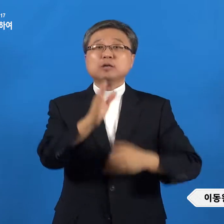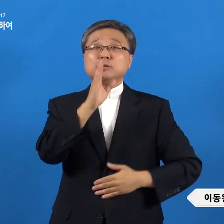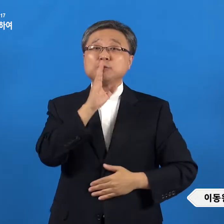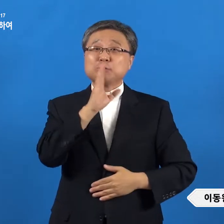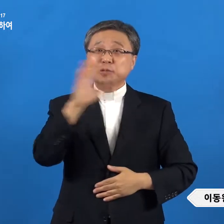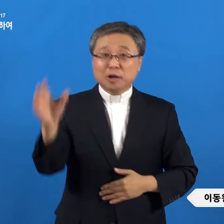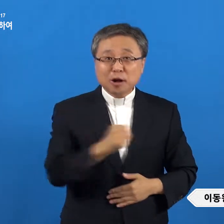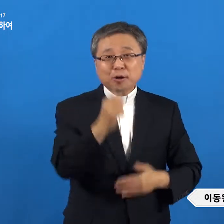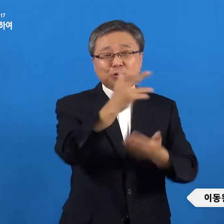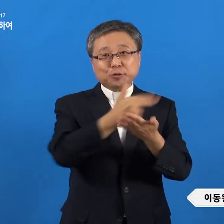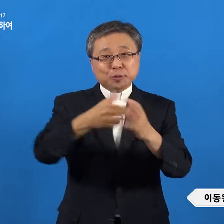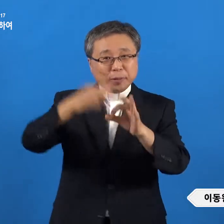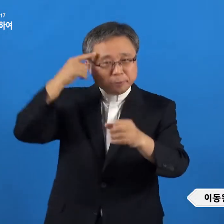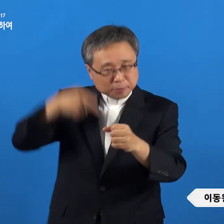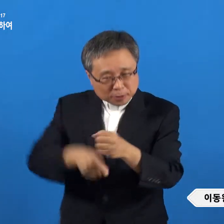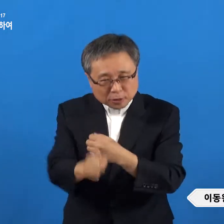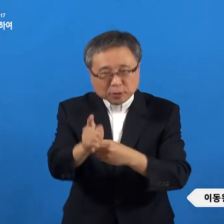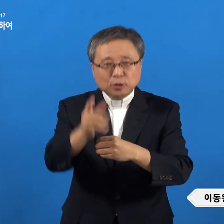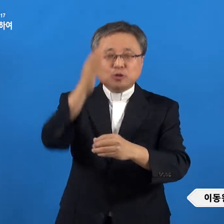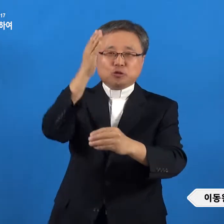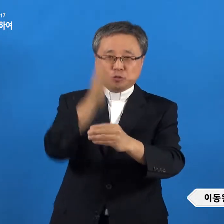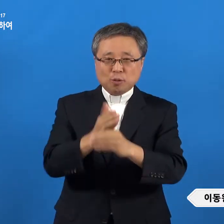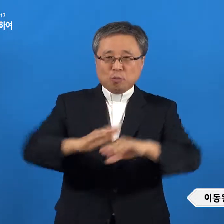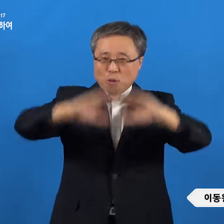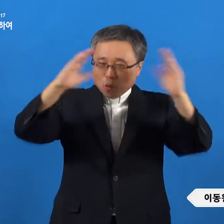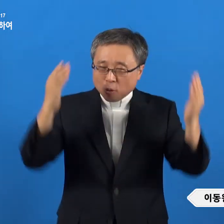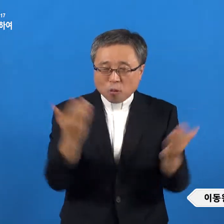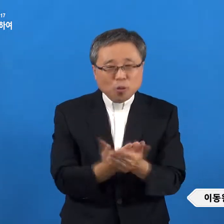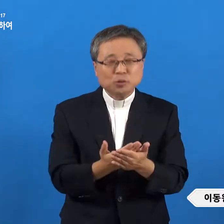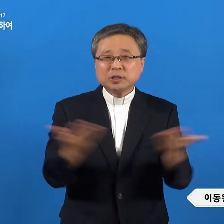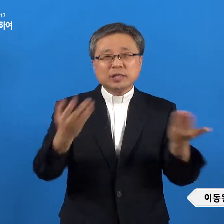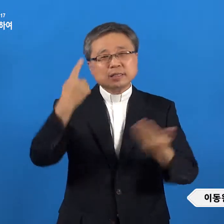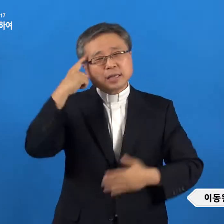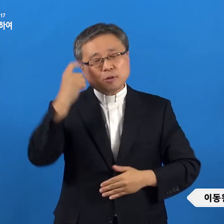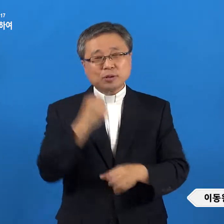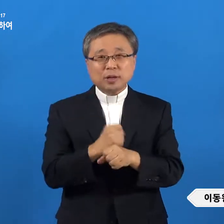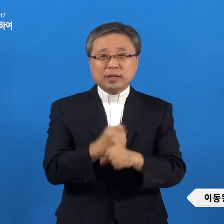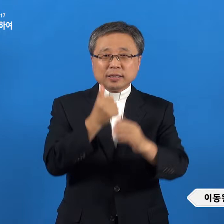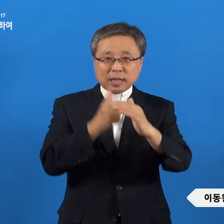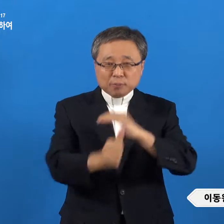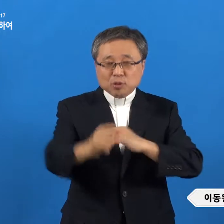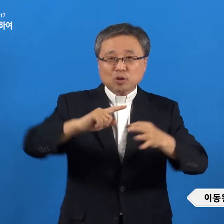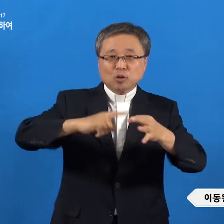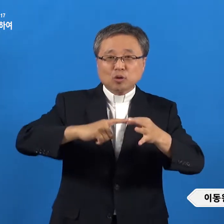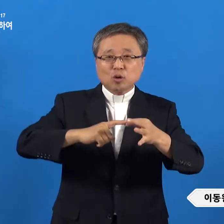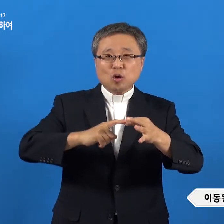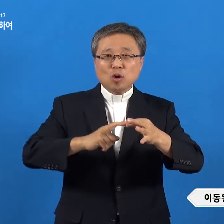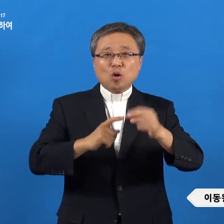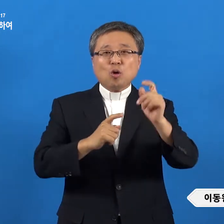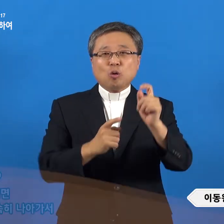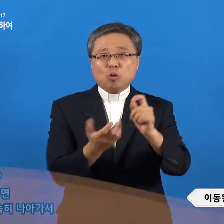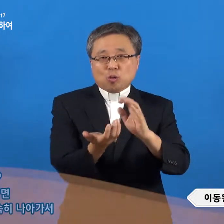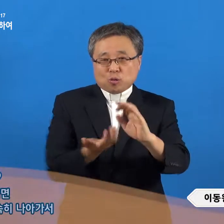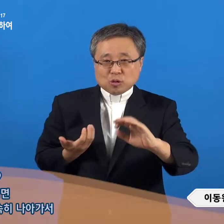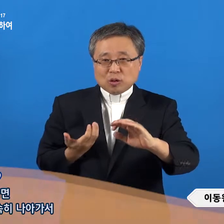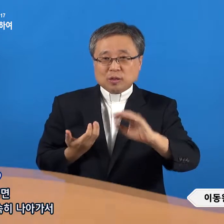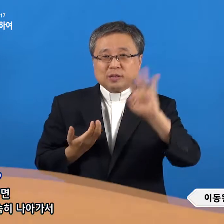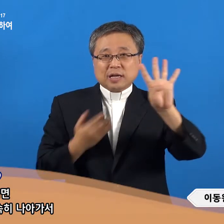주님의 뜻을 중심으로 모든 것을 사고했던 것입니다. 대표적인 구절 고린도전서 4장 19절을 보세요.